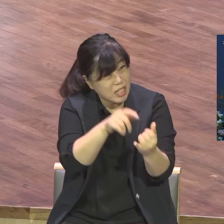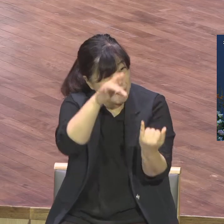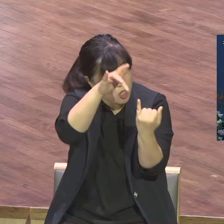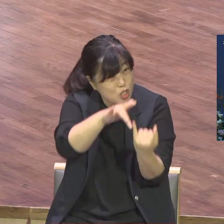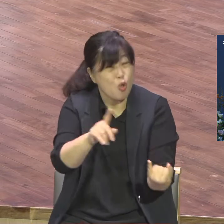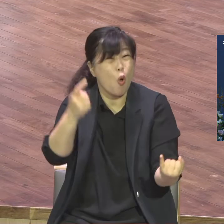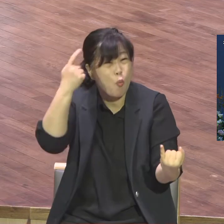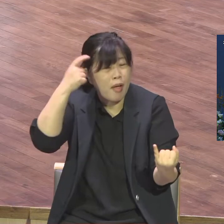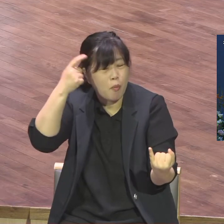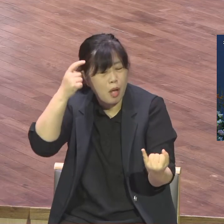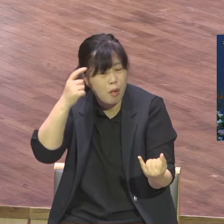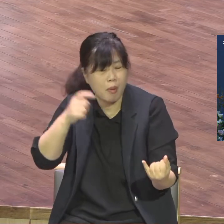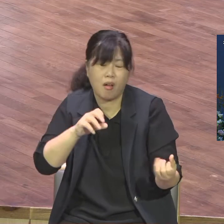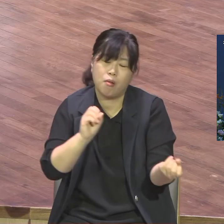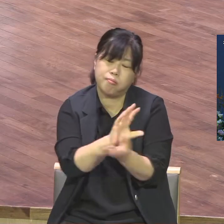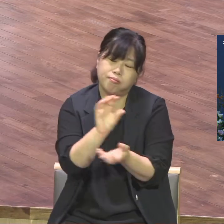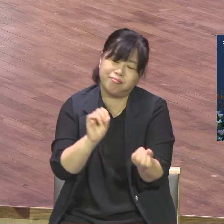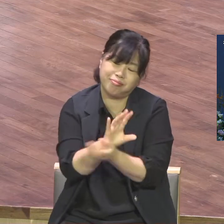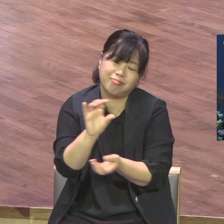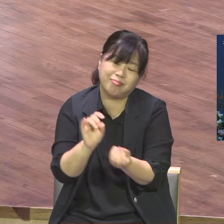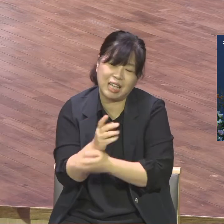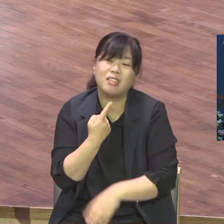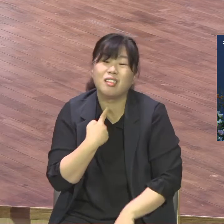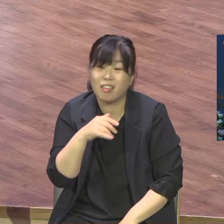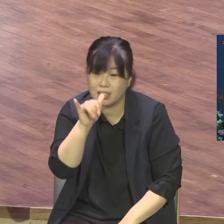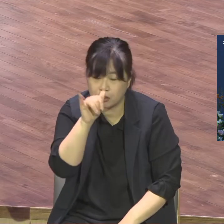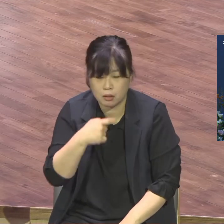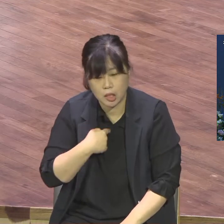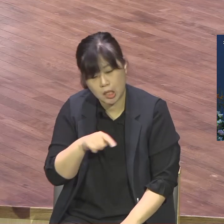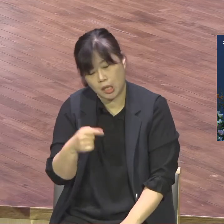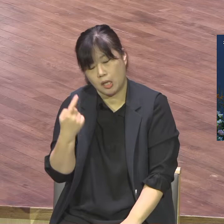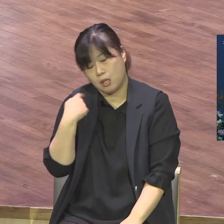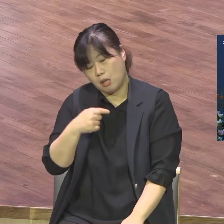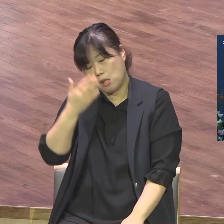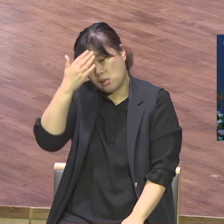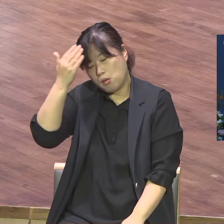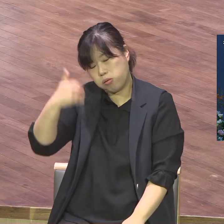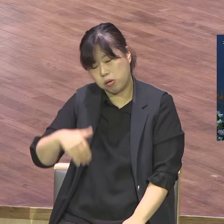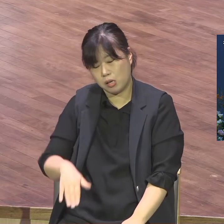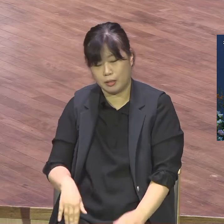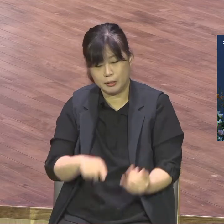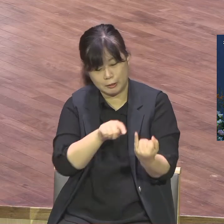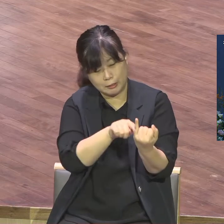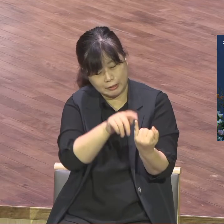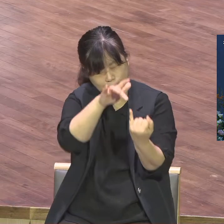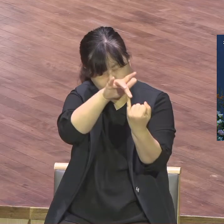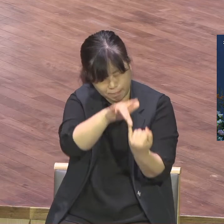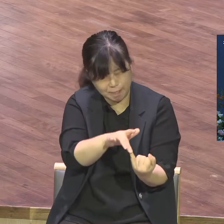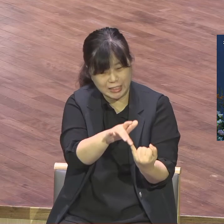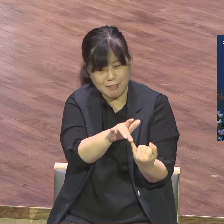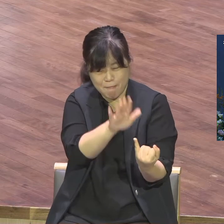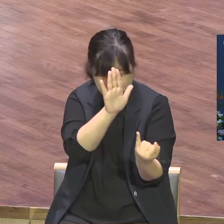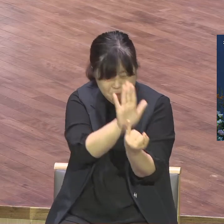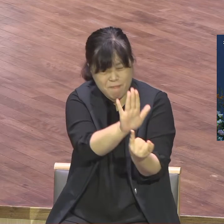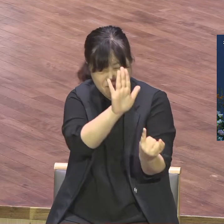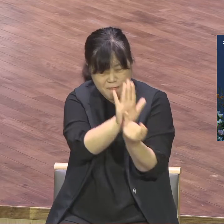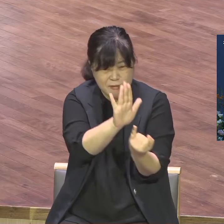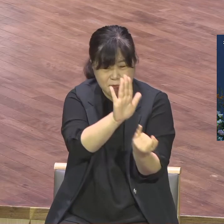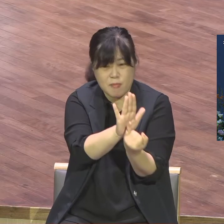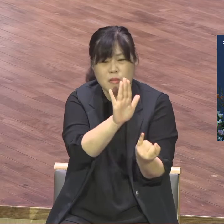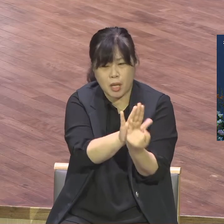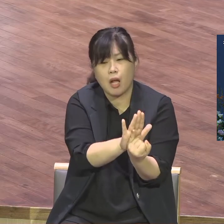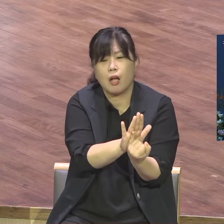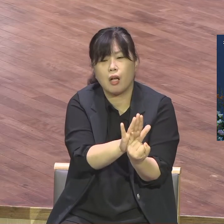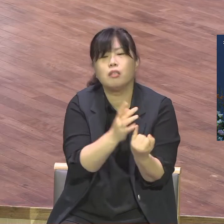서로 막 싸우고 그런 거 다 내가 조정한다고 옛날에 은사 집회한다고 고생 많이 했어. 그 내가 고린도교를